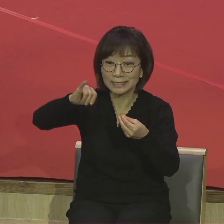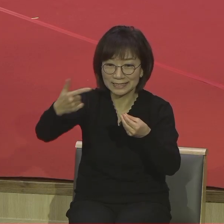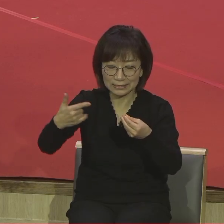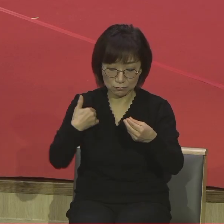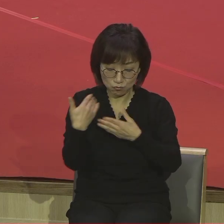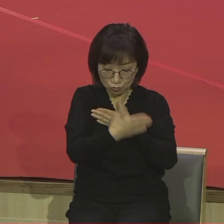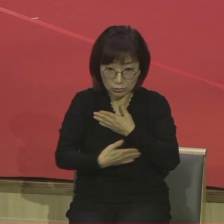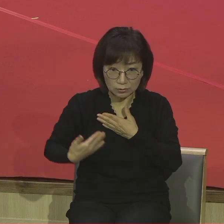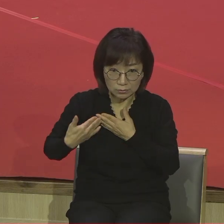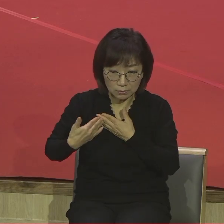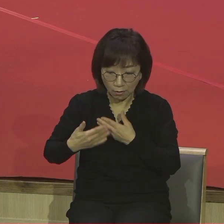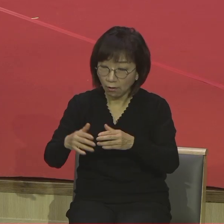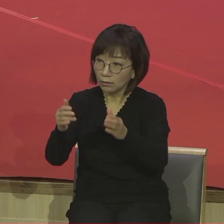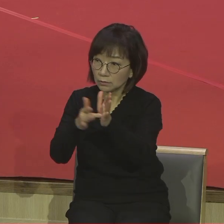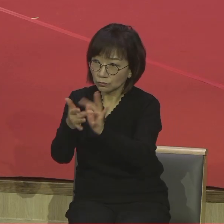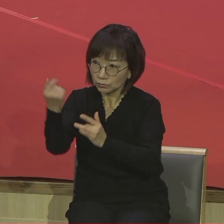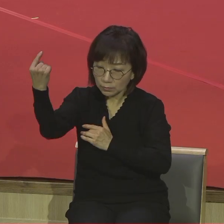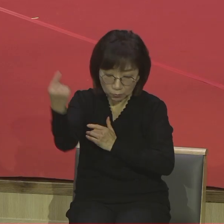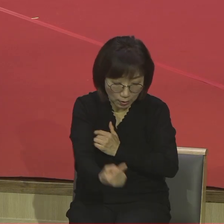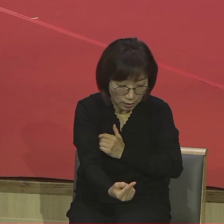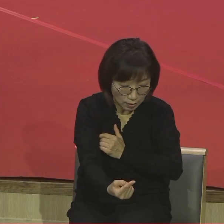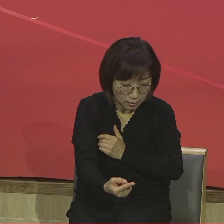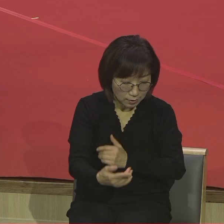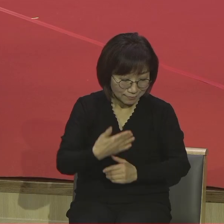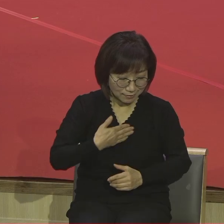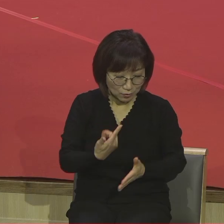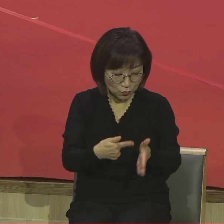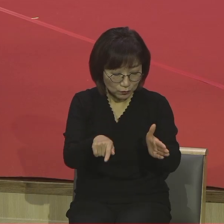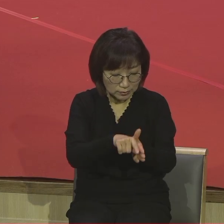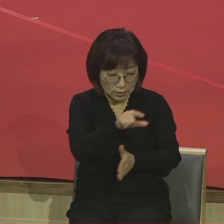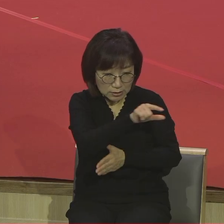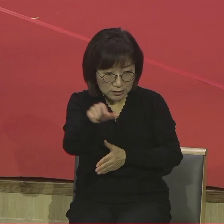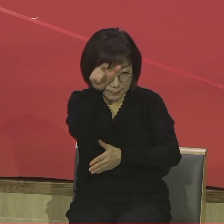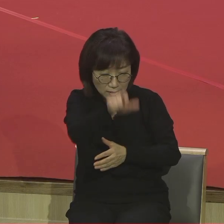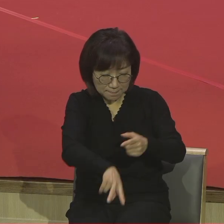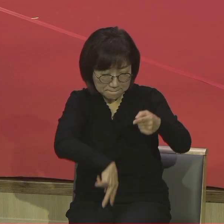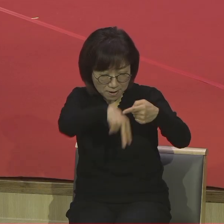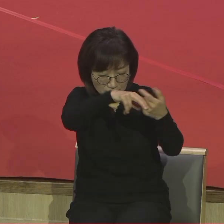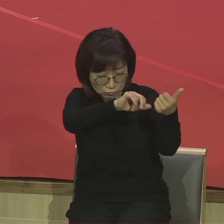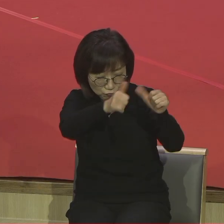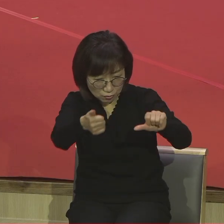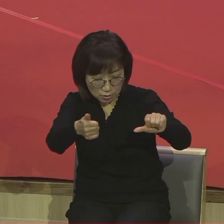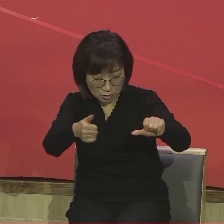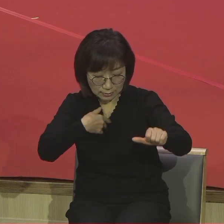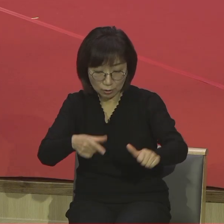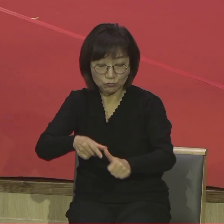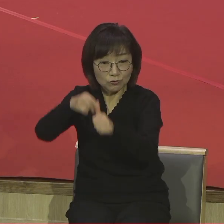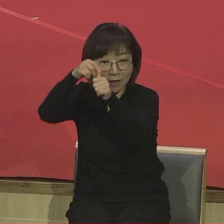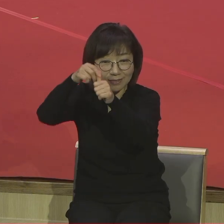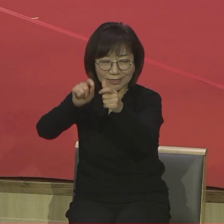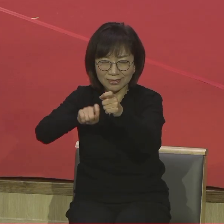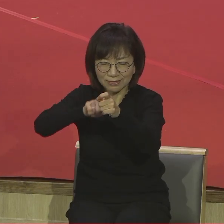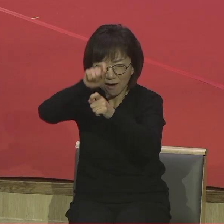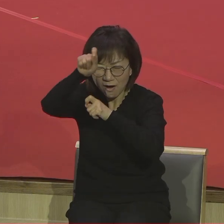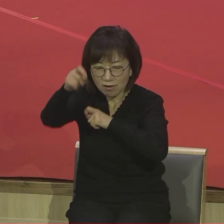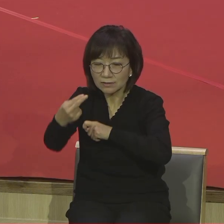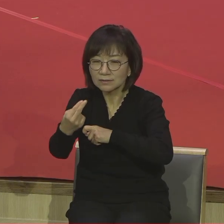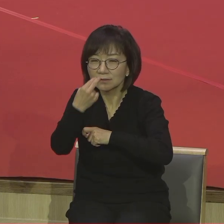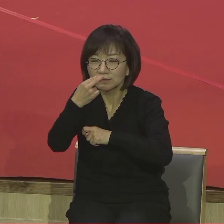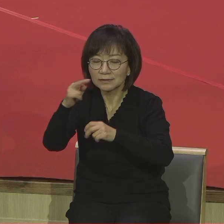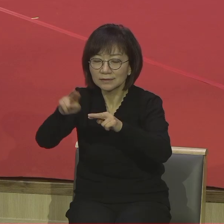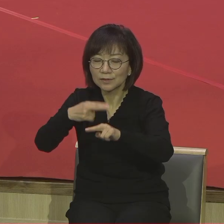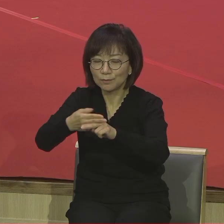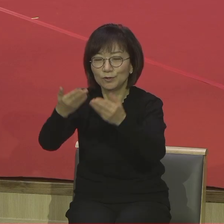나를 위하여 십자가 지시고 구원해 주시고 부활하셔서 영생의 선물 주셨다라는 사실을 믿는